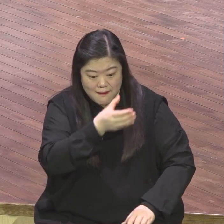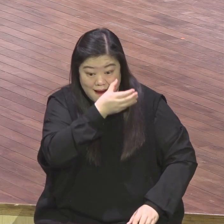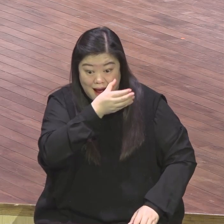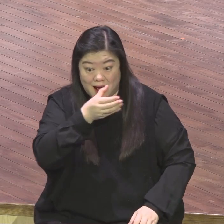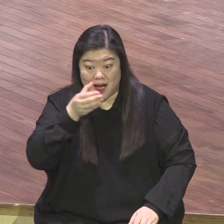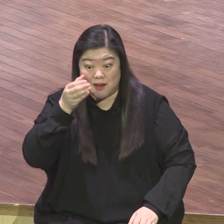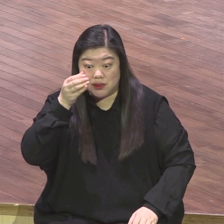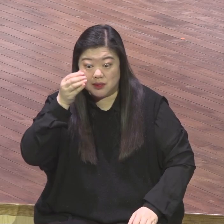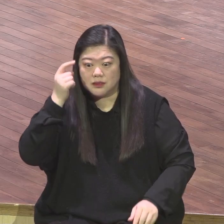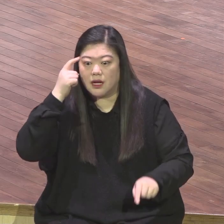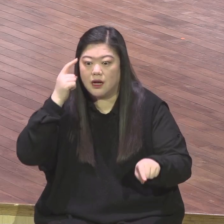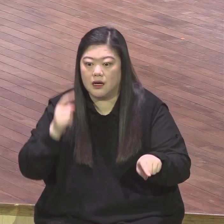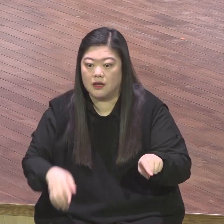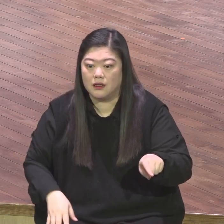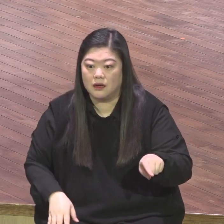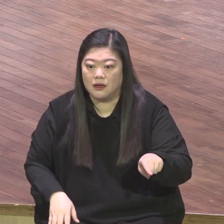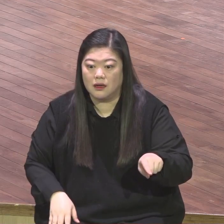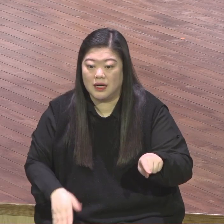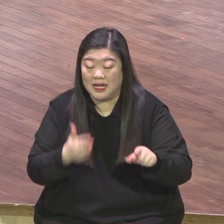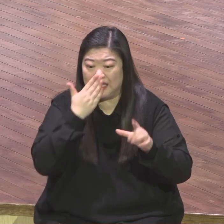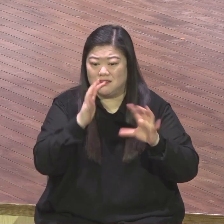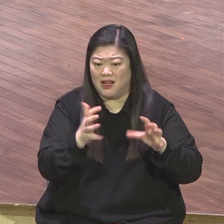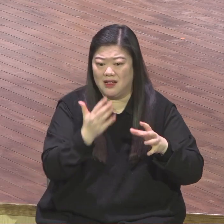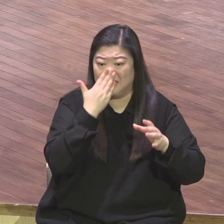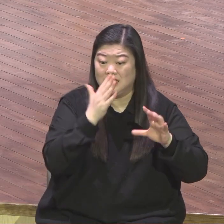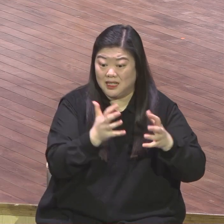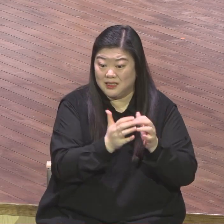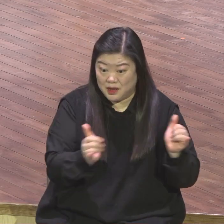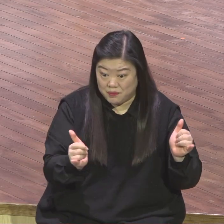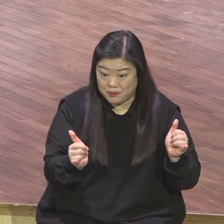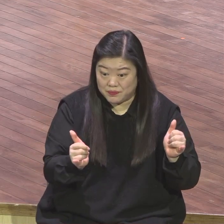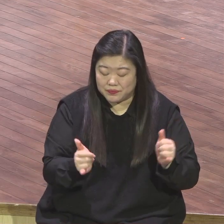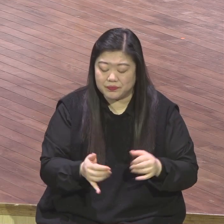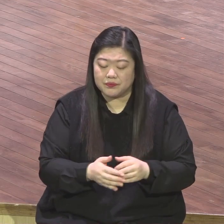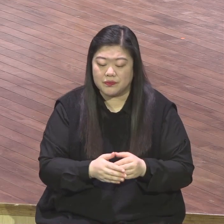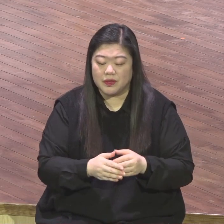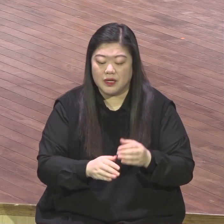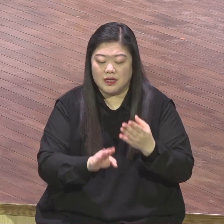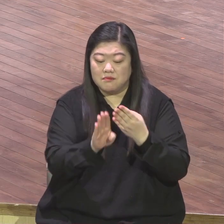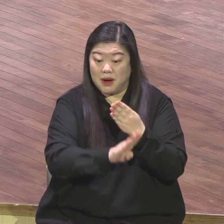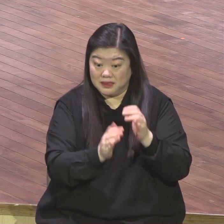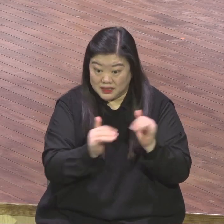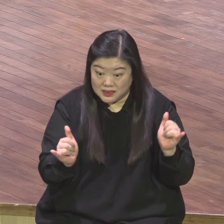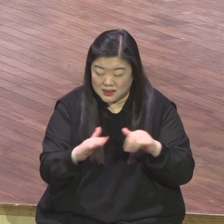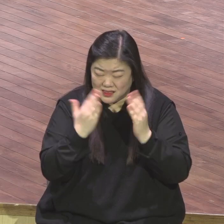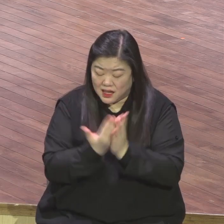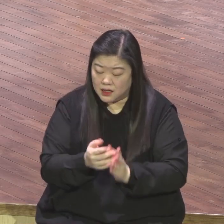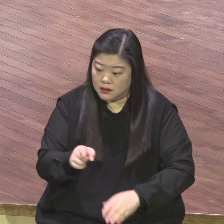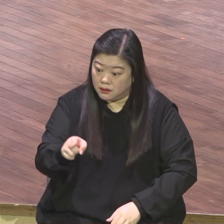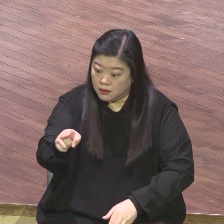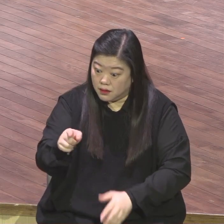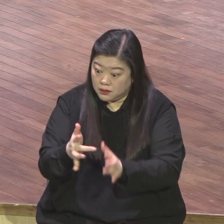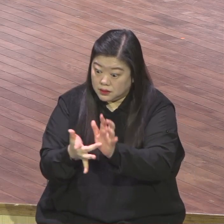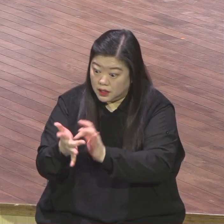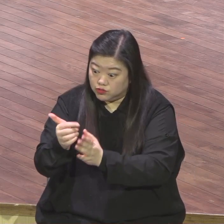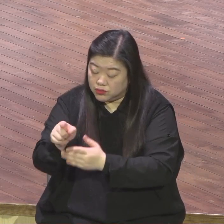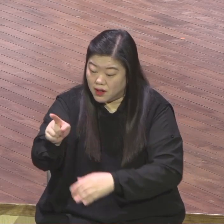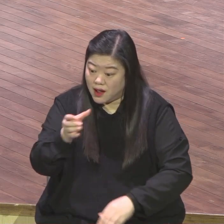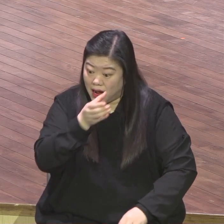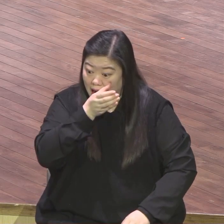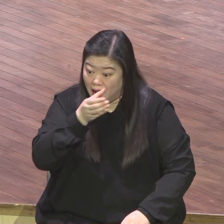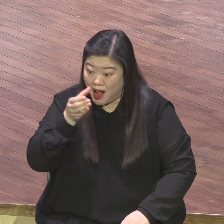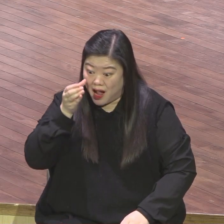하나님이라고? 저 미쳤구나 저거. 신성 모독죄. 그래서 예수를 믿는